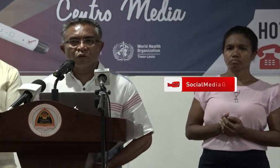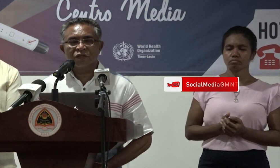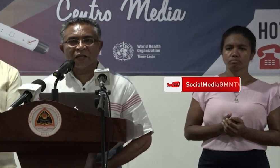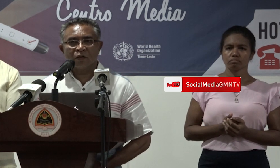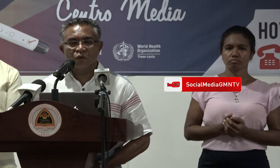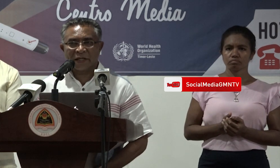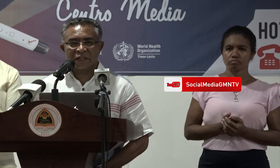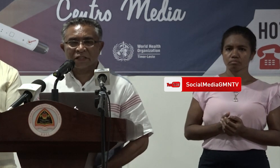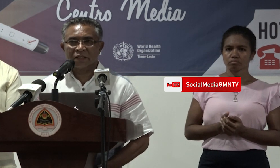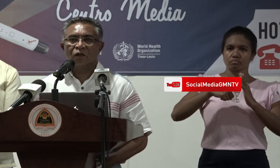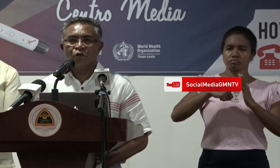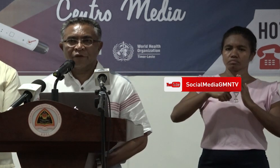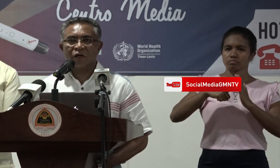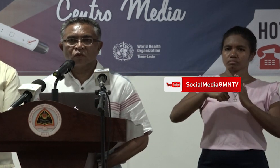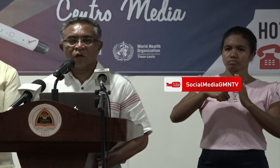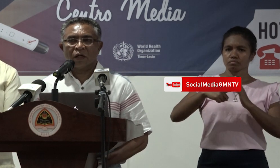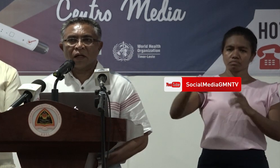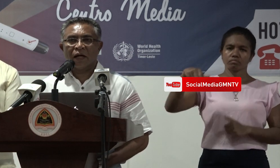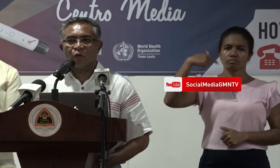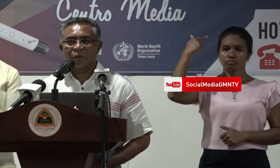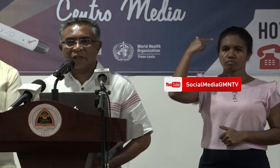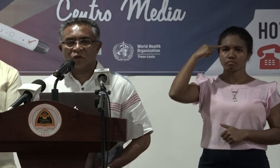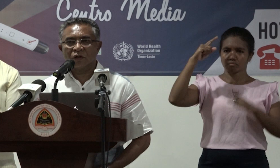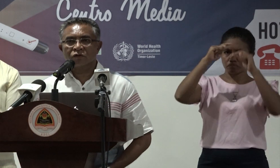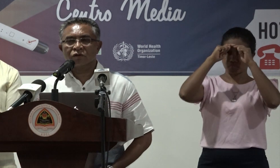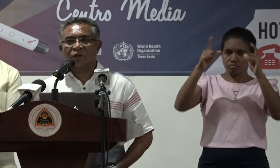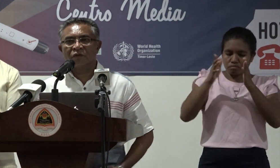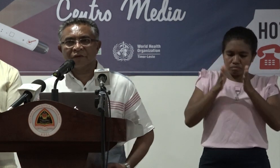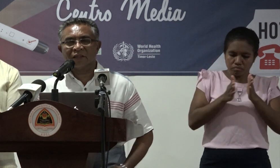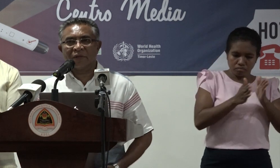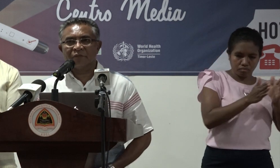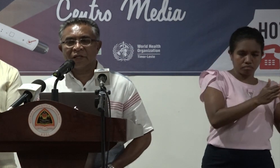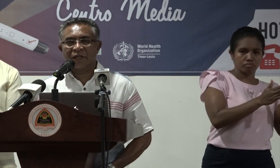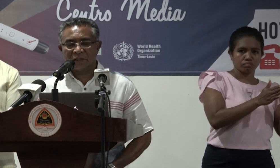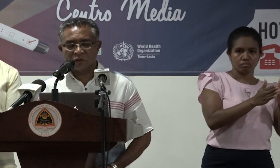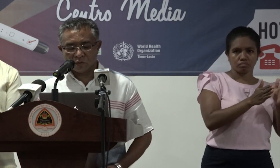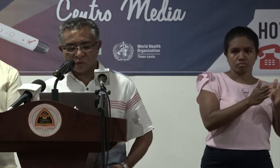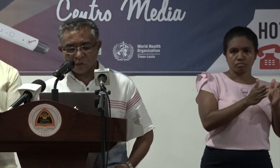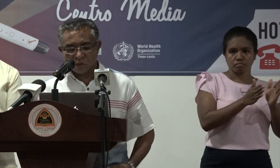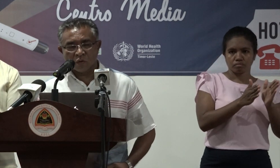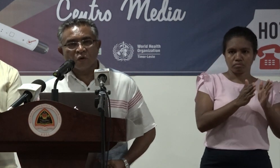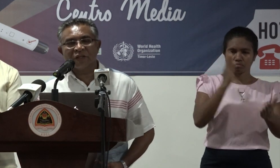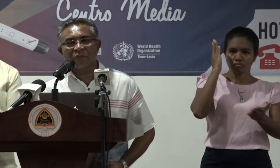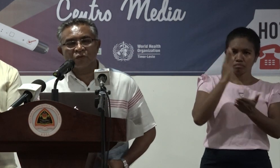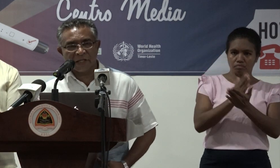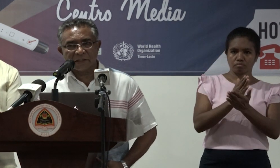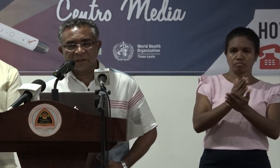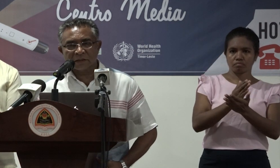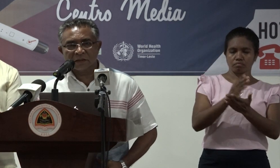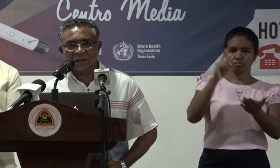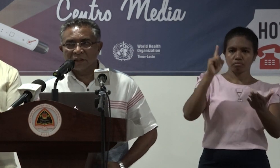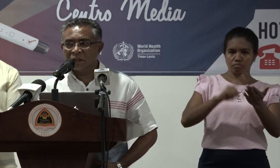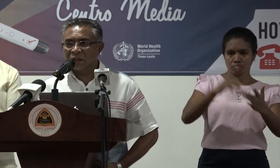período Rusi Rahu Kedas, governo. Halo preparatórios a tu enfrenta a pandemia, né? Tô hoje em meio-dia,